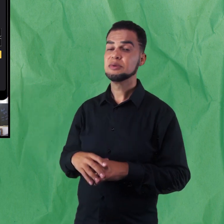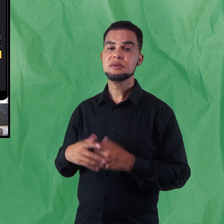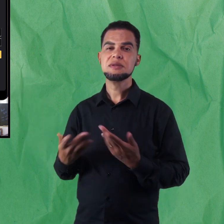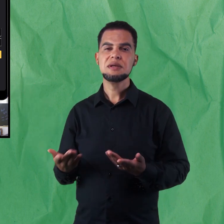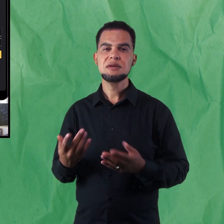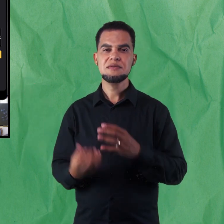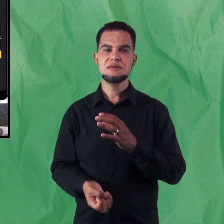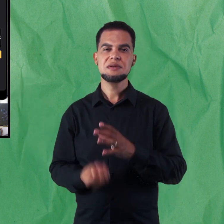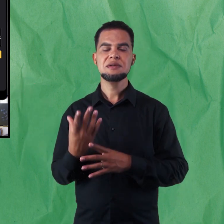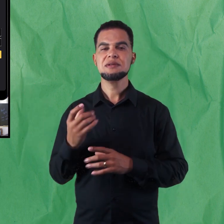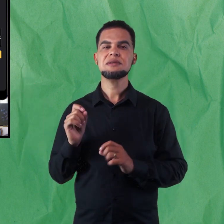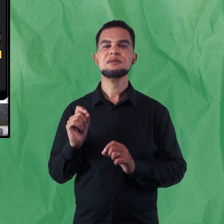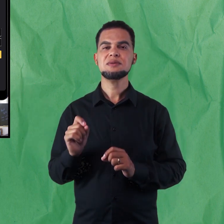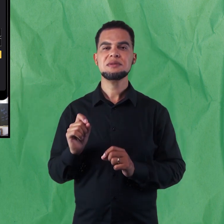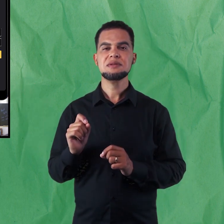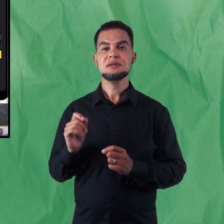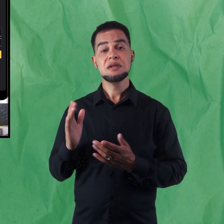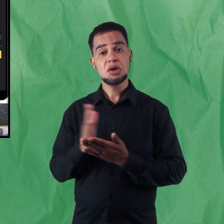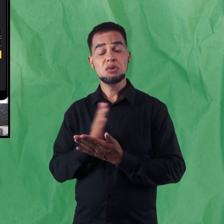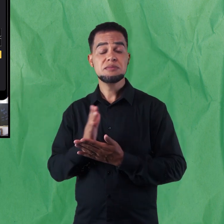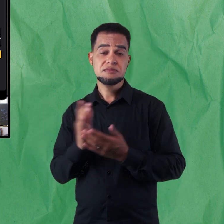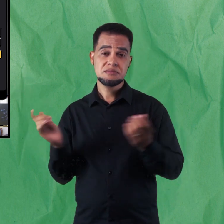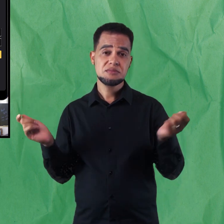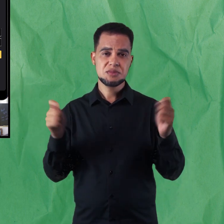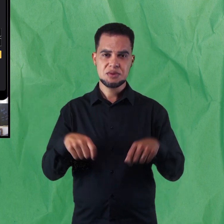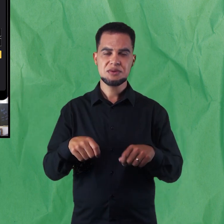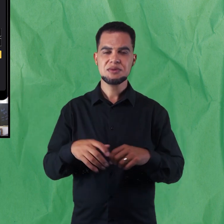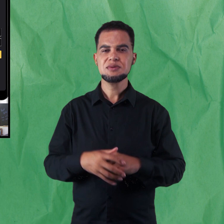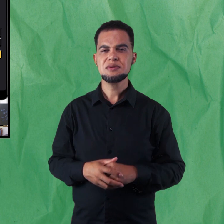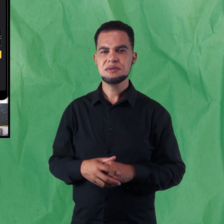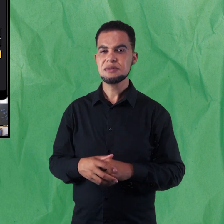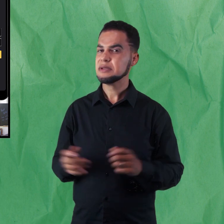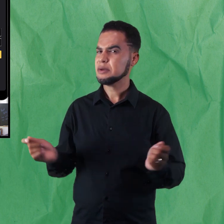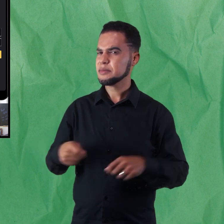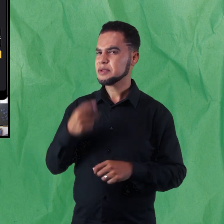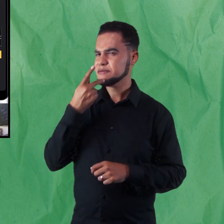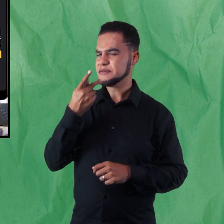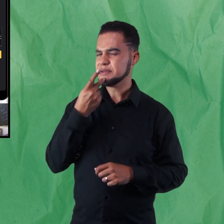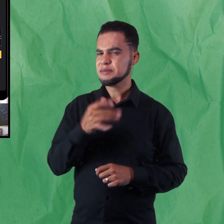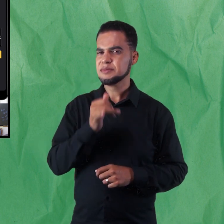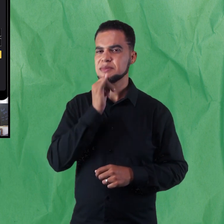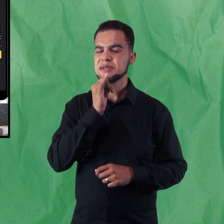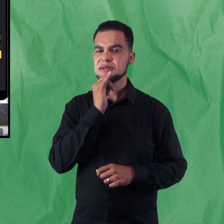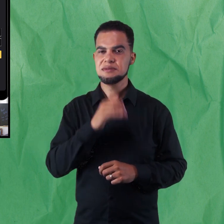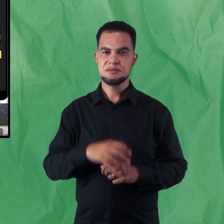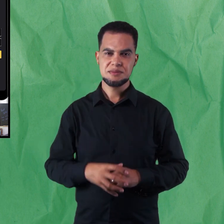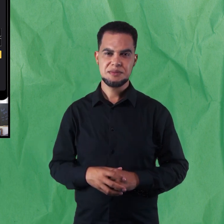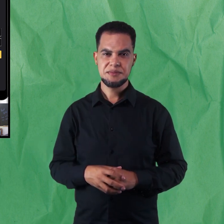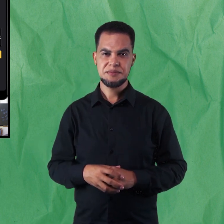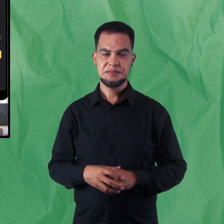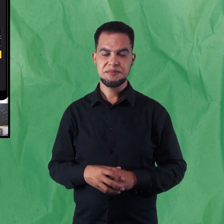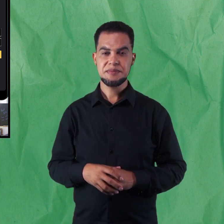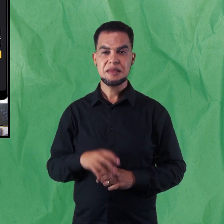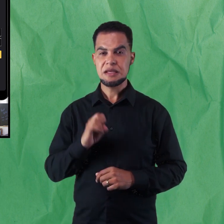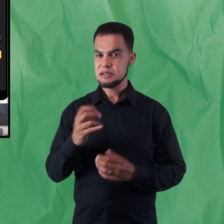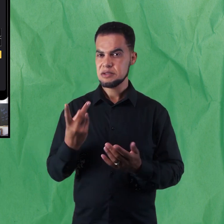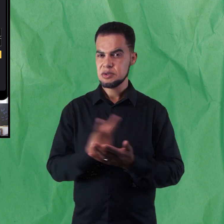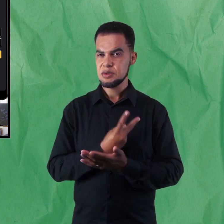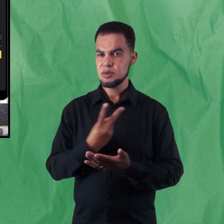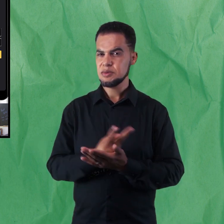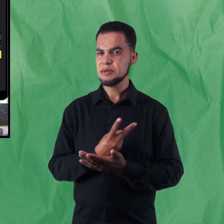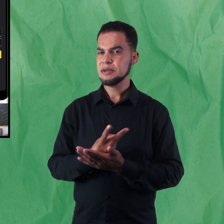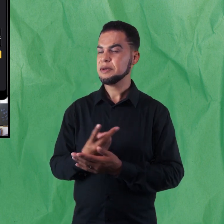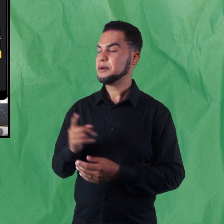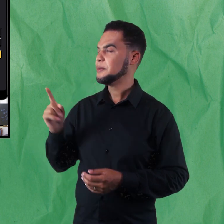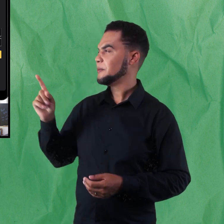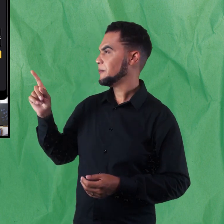aí eu vou criar aqui o quê? Algumas condições, né? Eu posso falar, por exemplo, né, se o